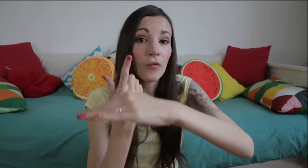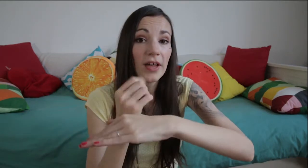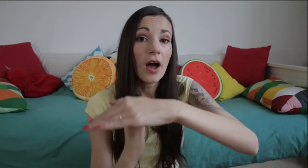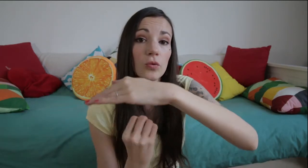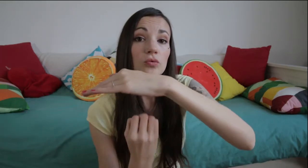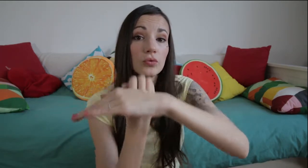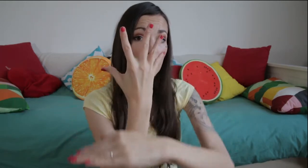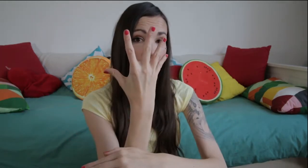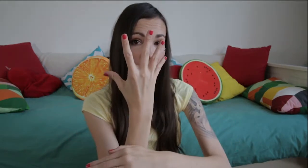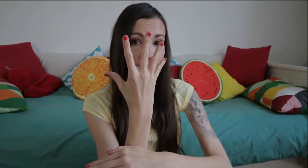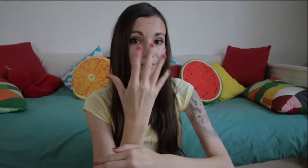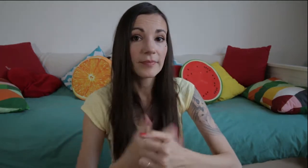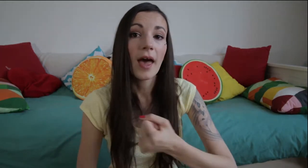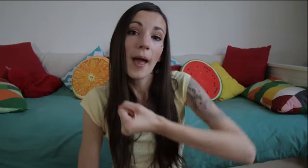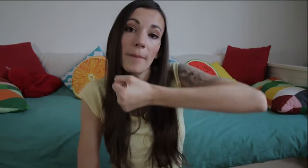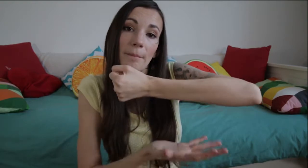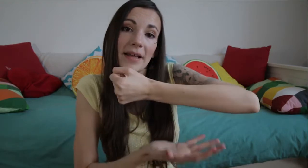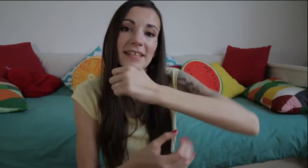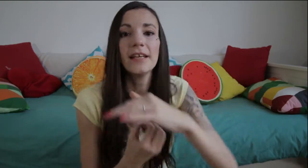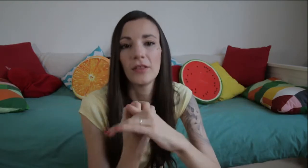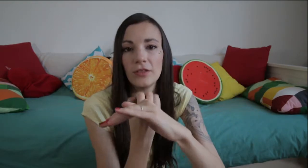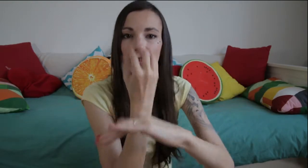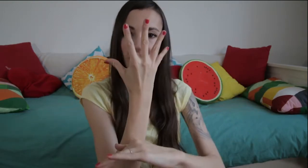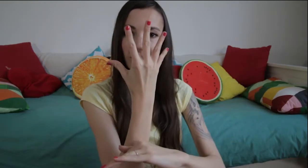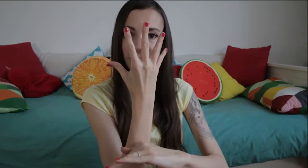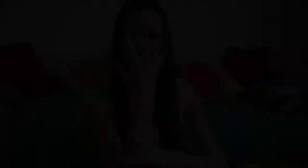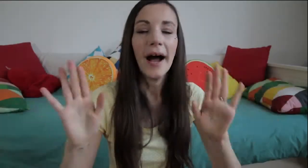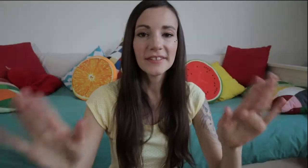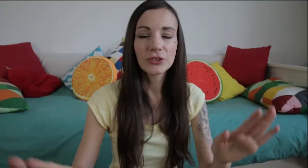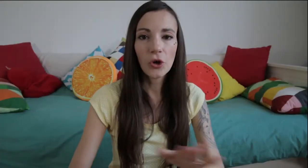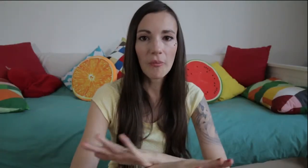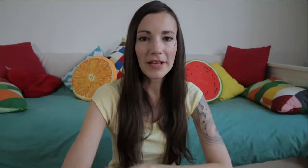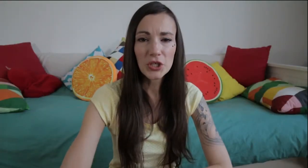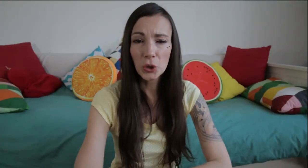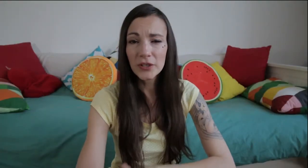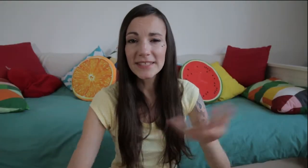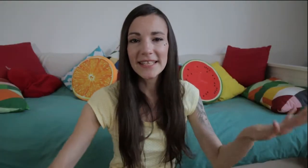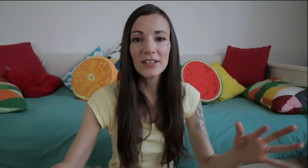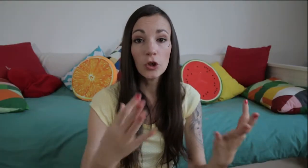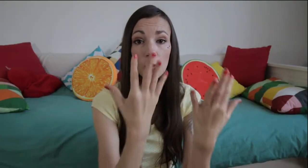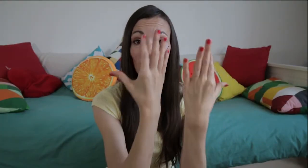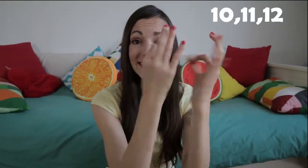fait un coup. 9. Panier 9. Attention, on passe sur une dizaine. Le mot